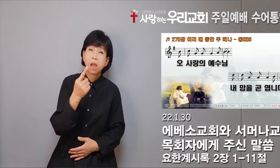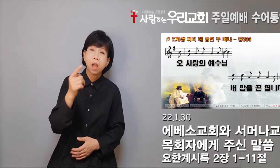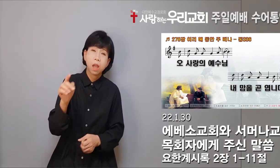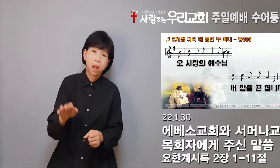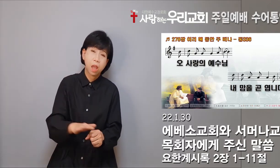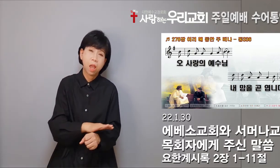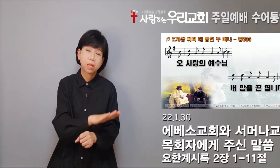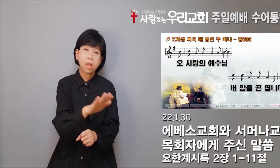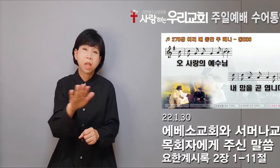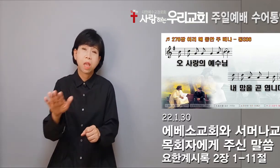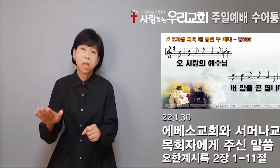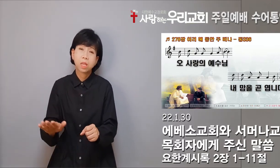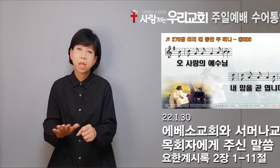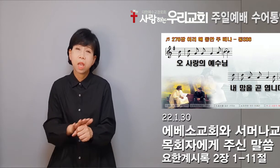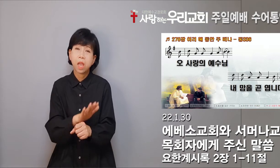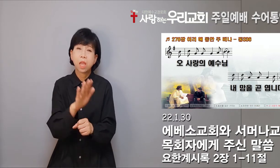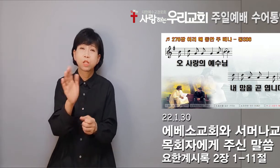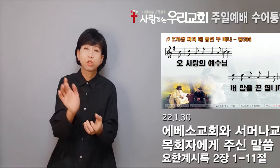오